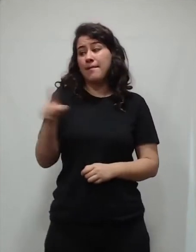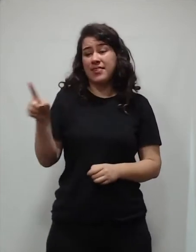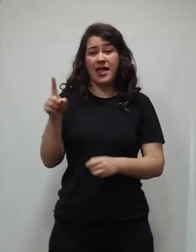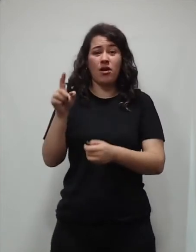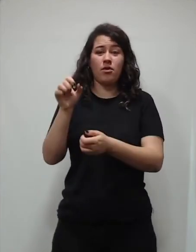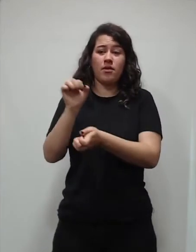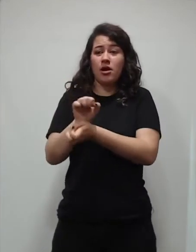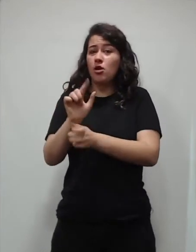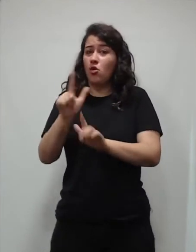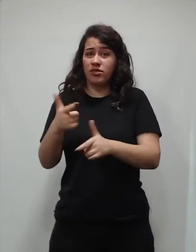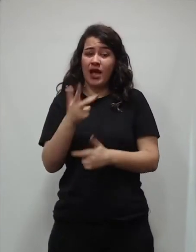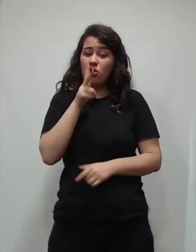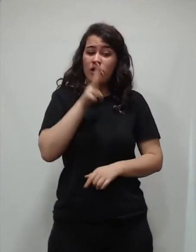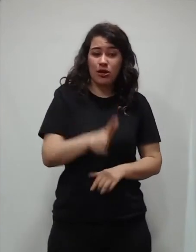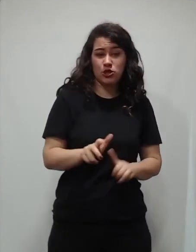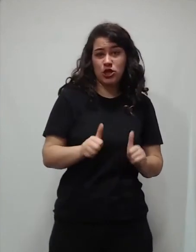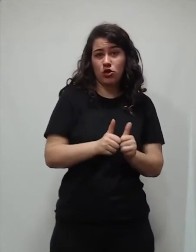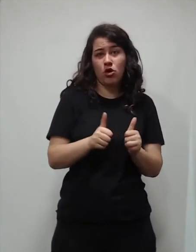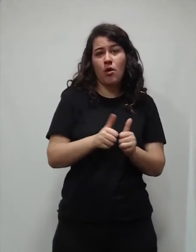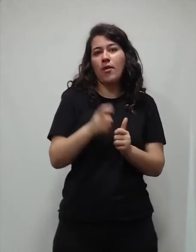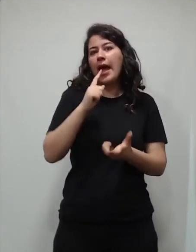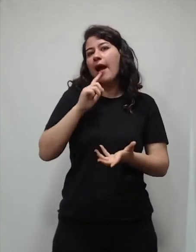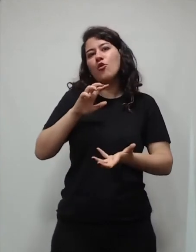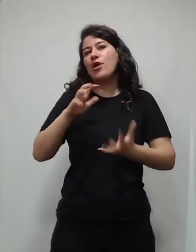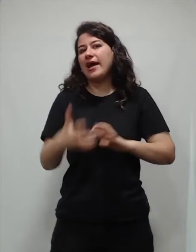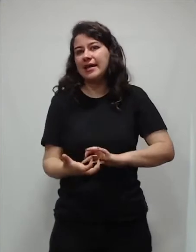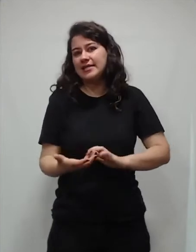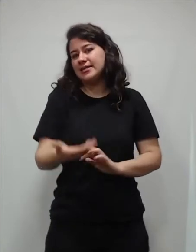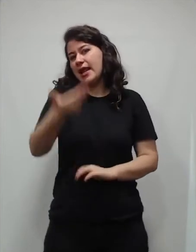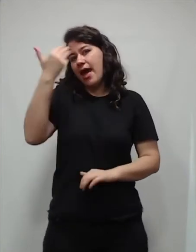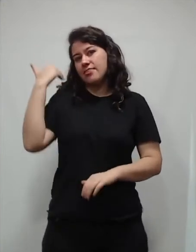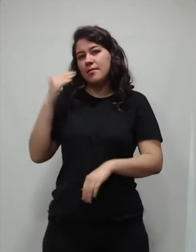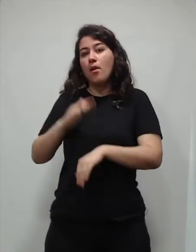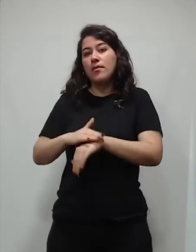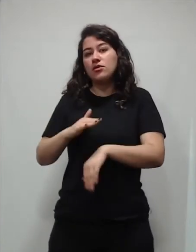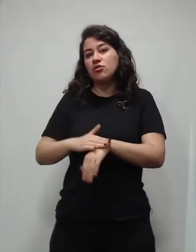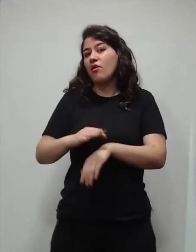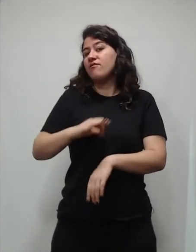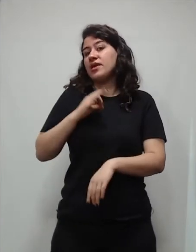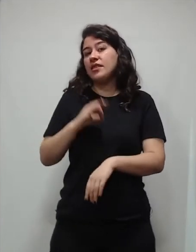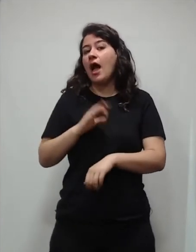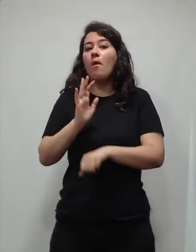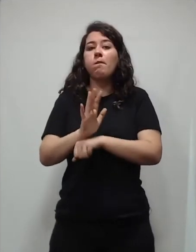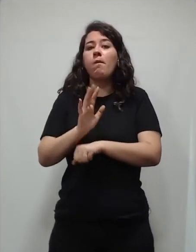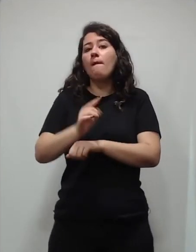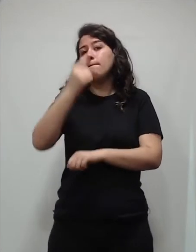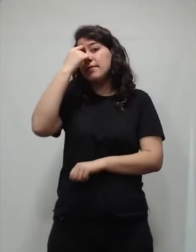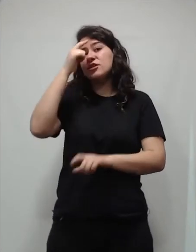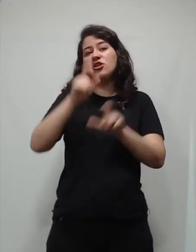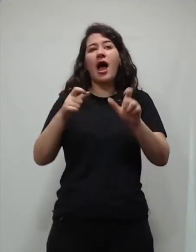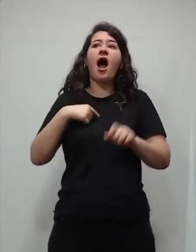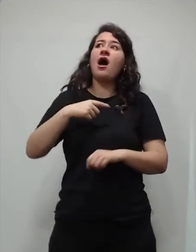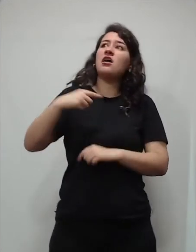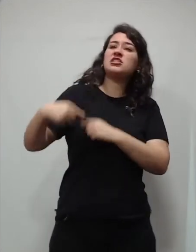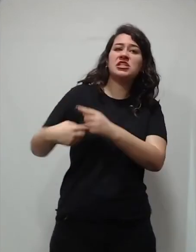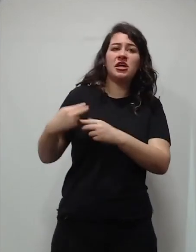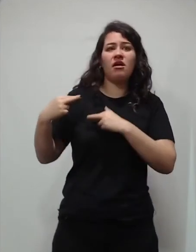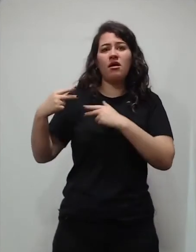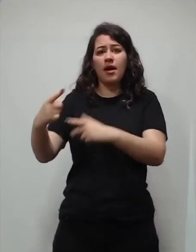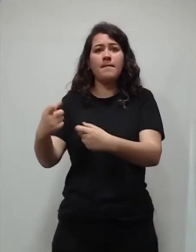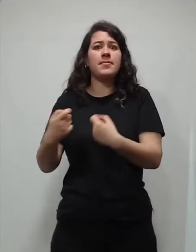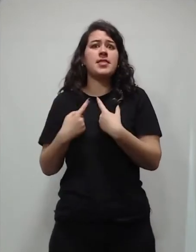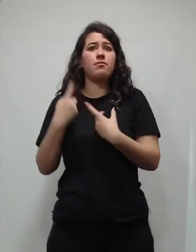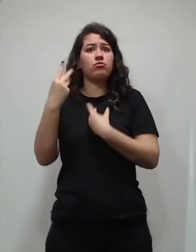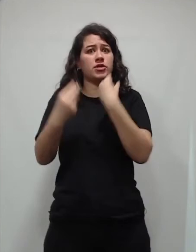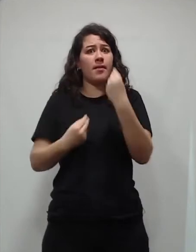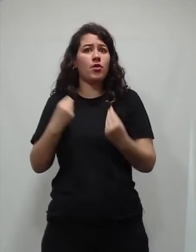sus hijos porque hubo una crisis en algún momento y esto queda detenido en el tiempo. Me preocupa muchísimo,